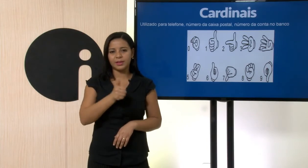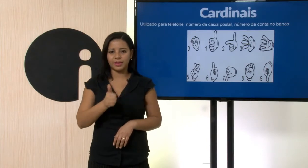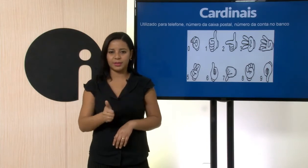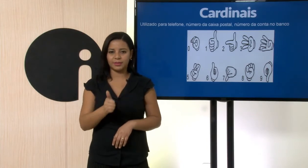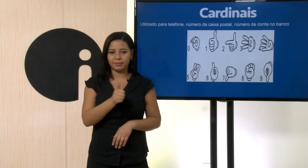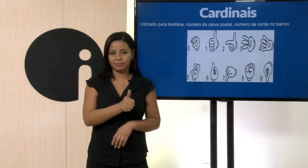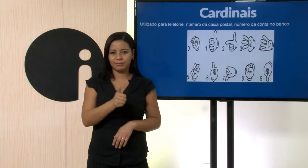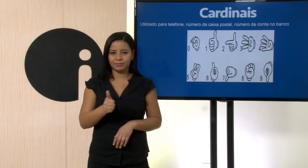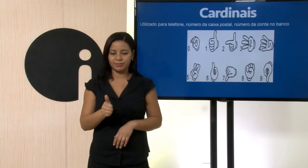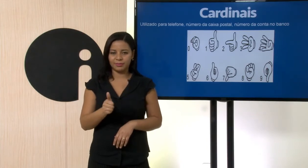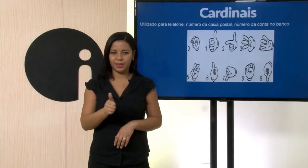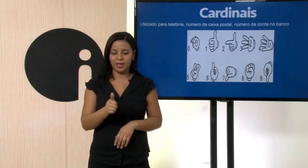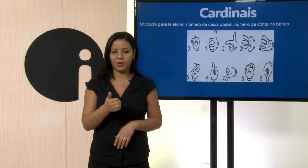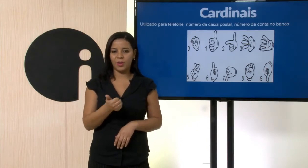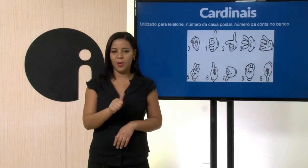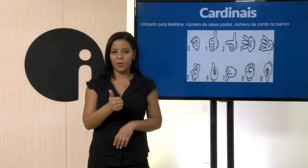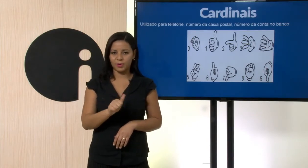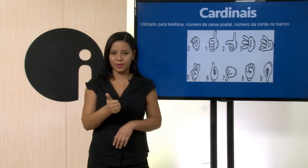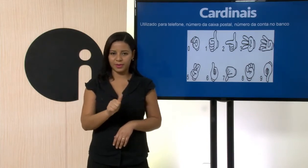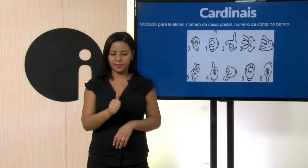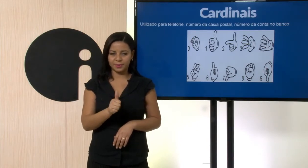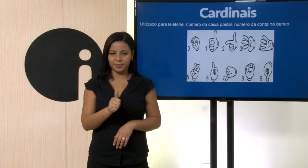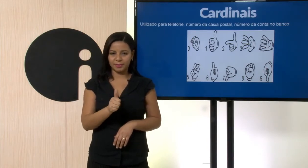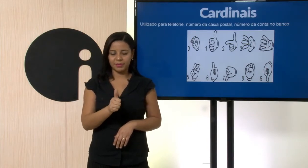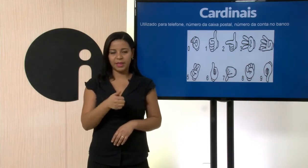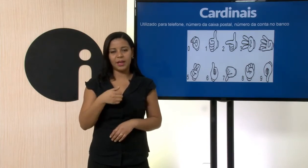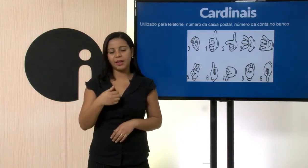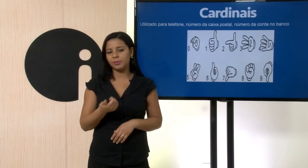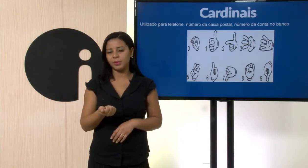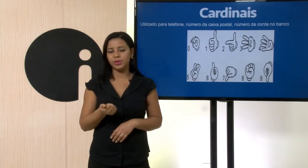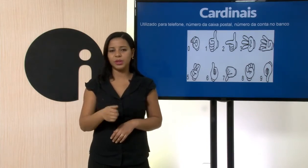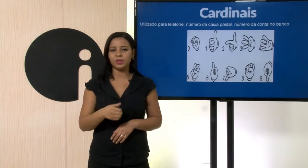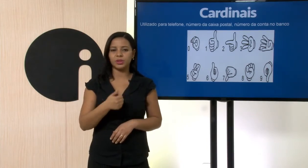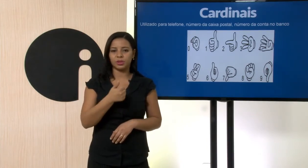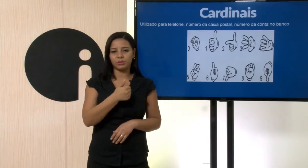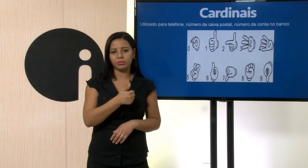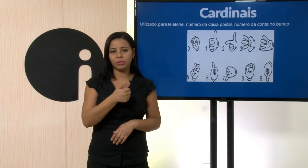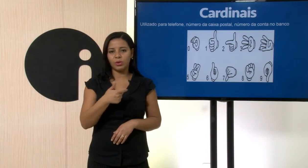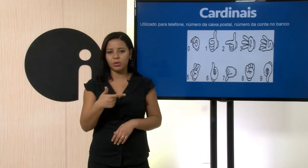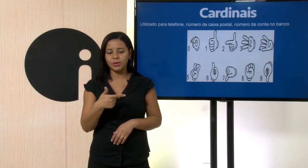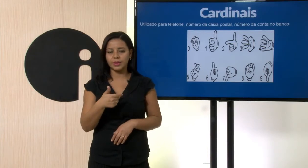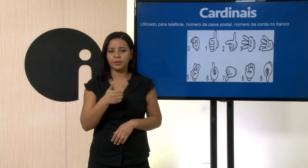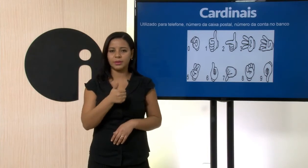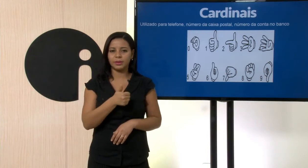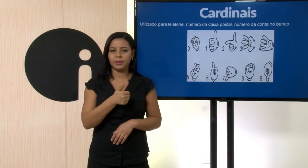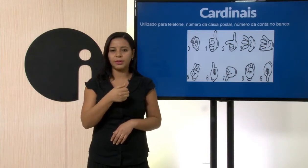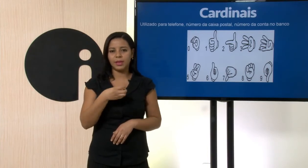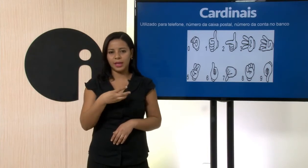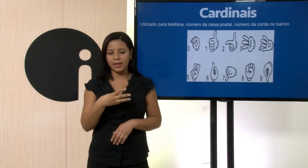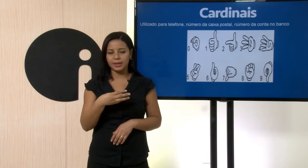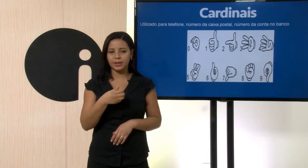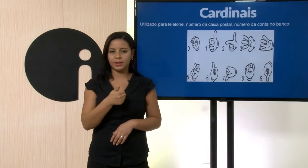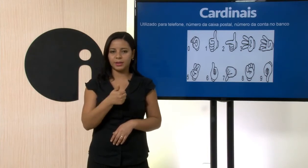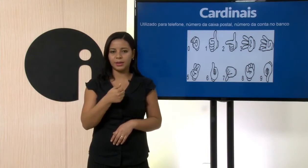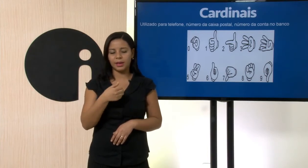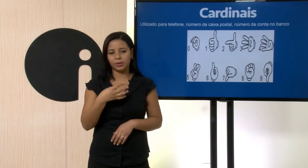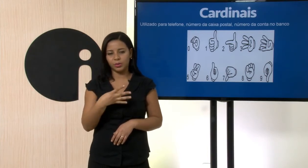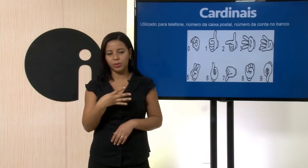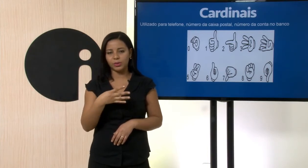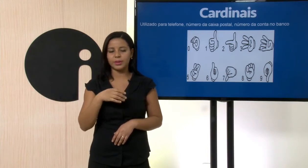assim. Ok? 11. E aí por diante. 12. 13,